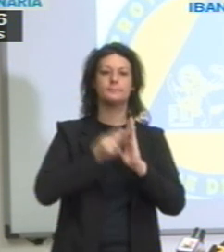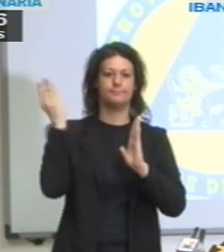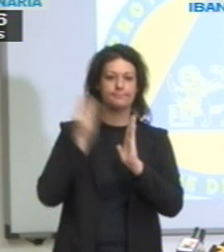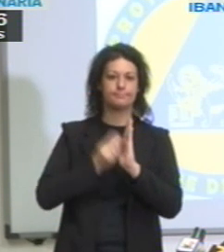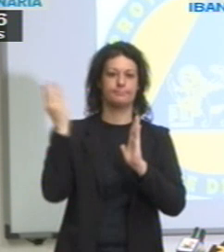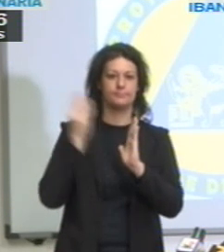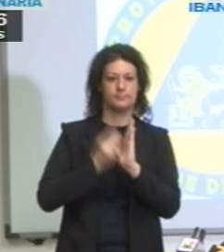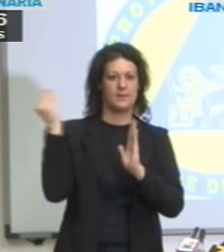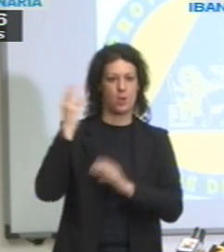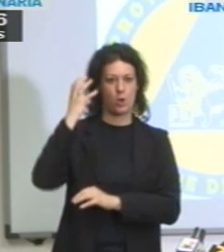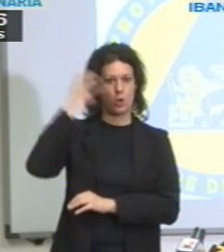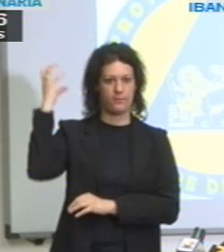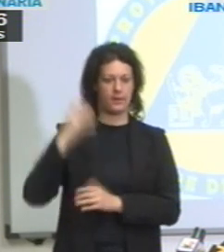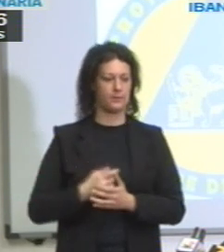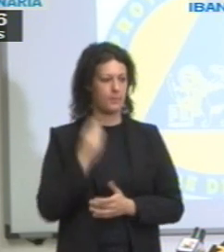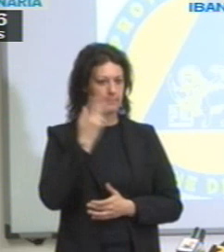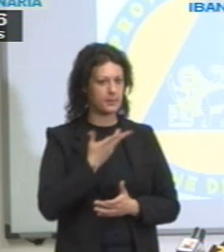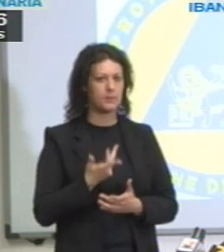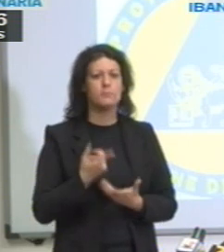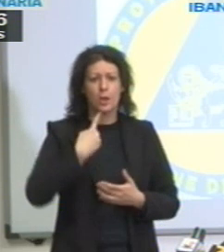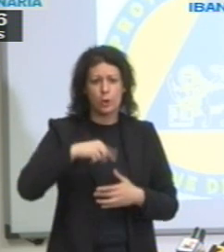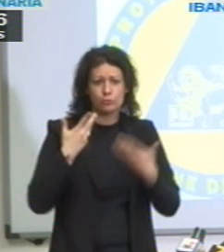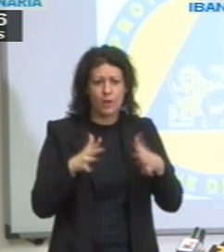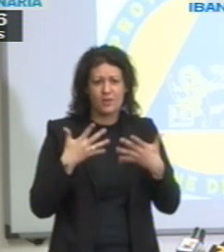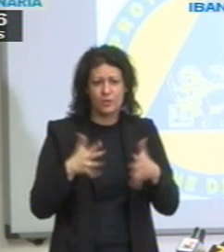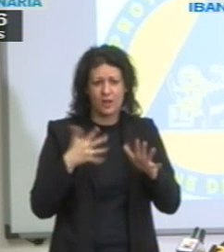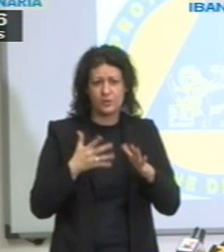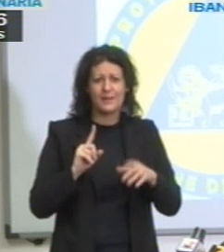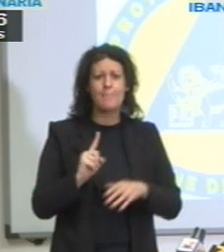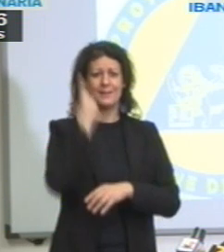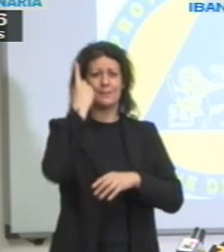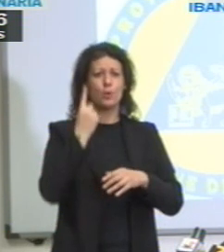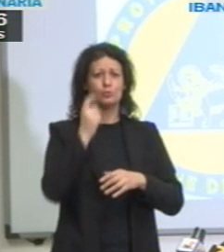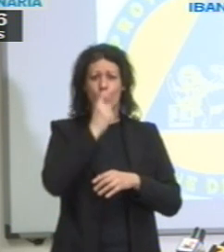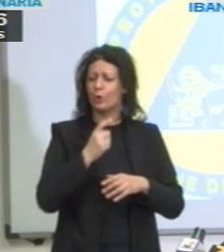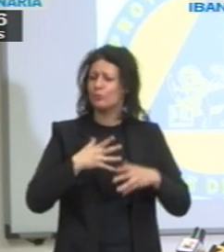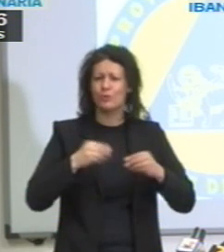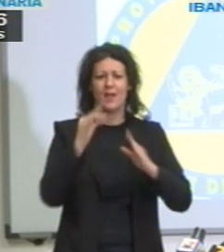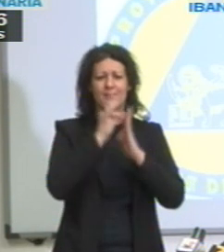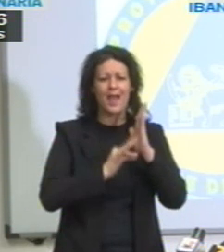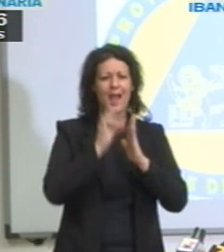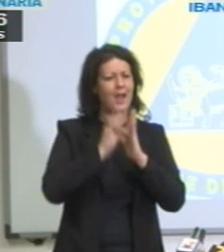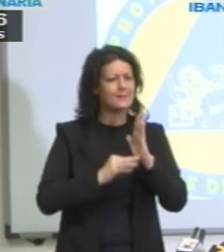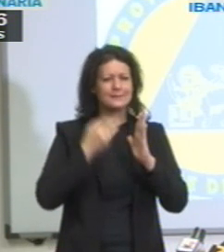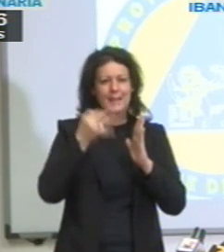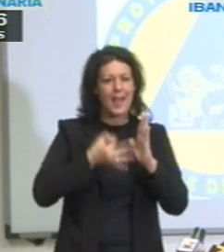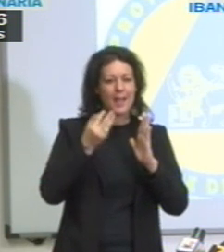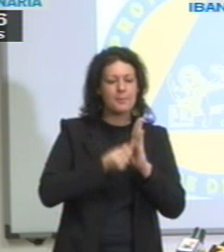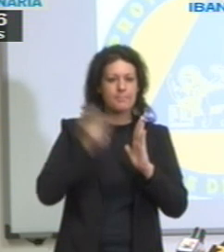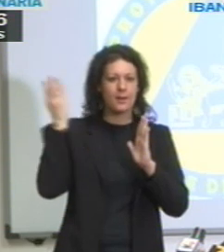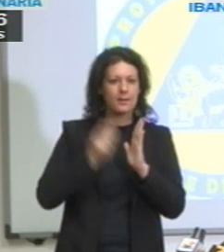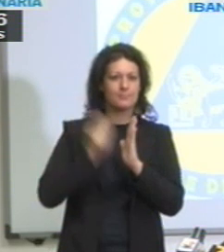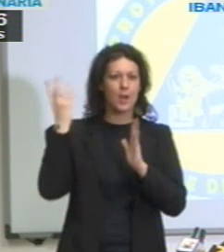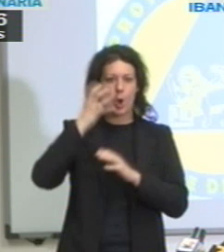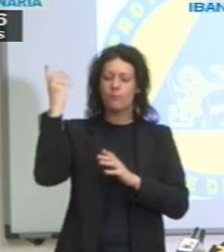questo coordinamento? Ma che lo facciamo già dal primo giorno, cioè non c'è nessuna novità sotto il sole, cioè noi forniamo i dati in tempo